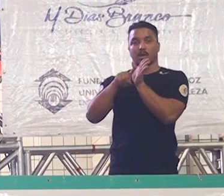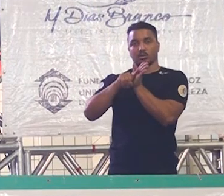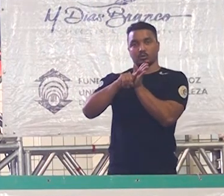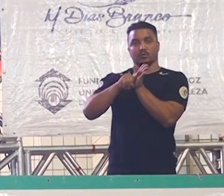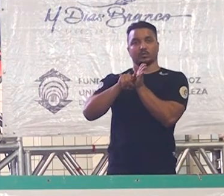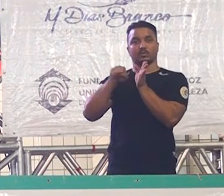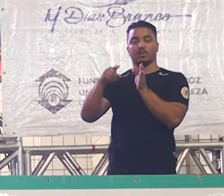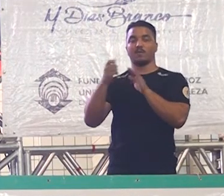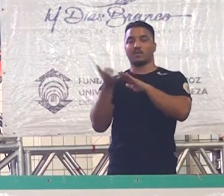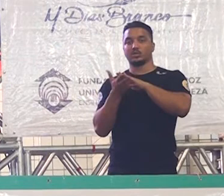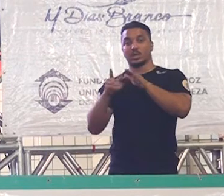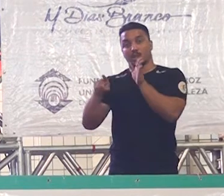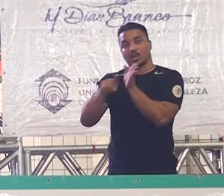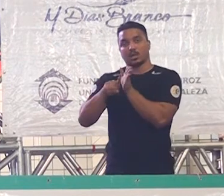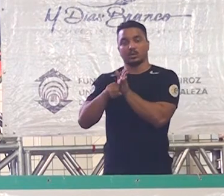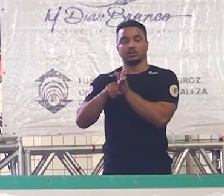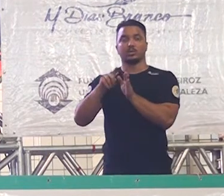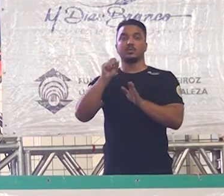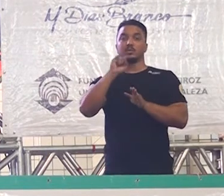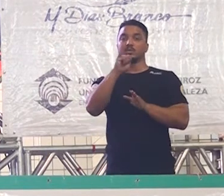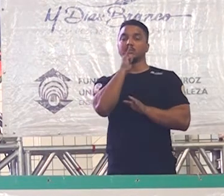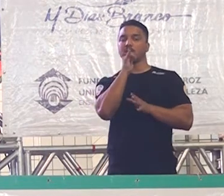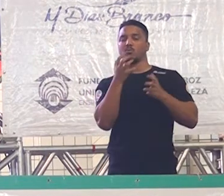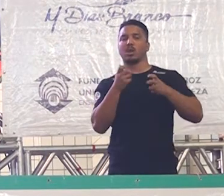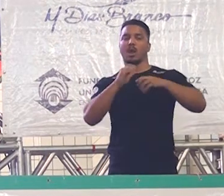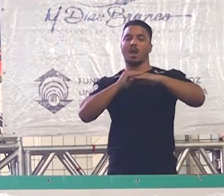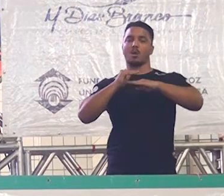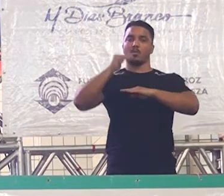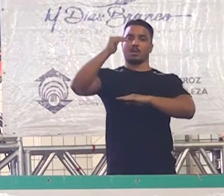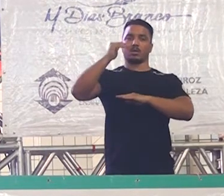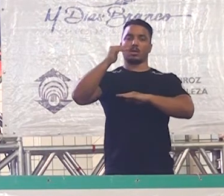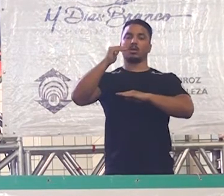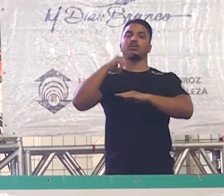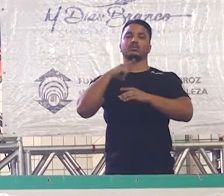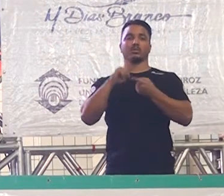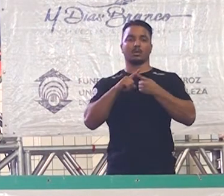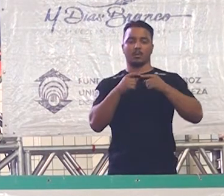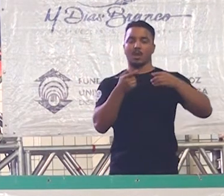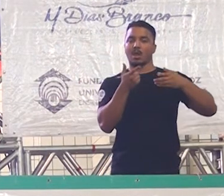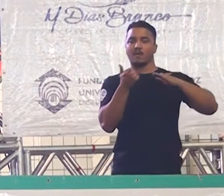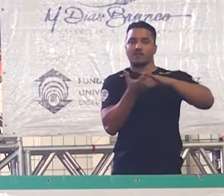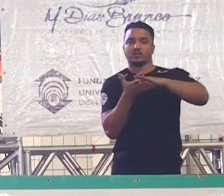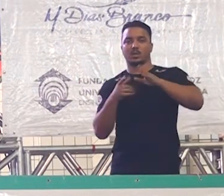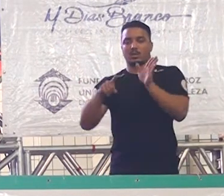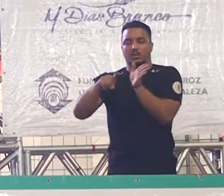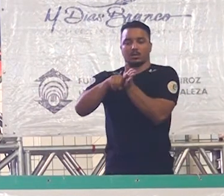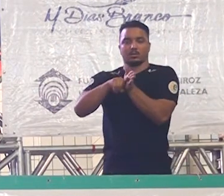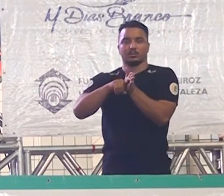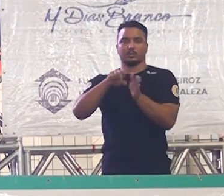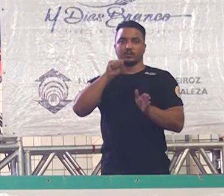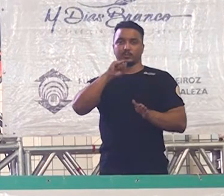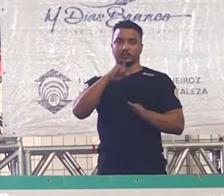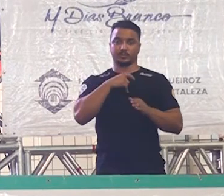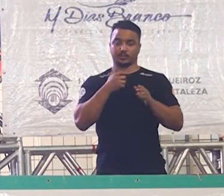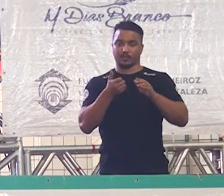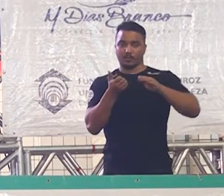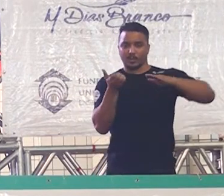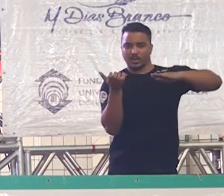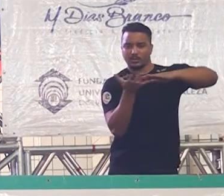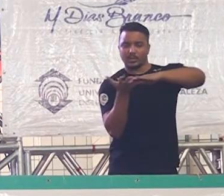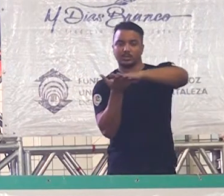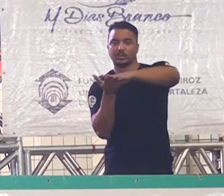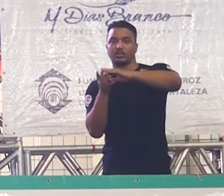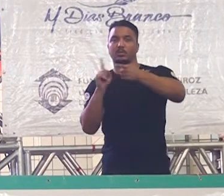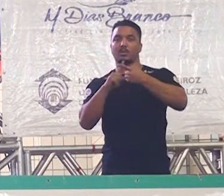velocidade é negativa. Então, para aumentar, eu também vou botar aceleração negativa. Então, quando a aceleração e velocidade têm